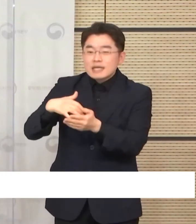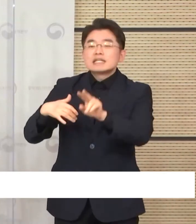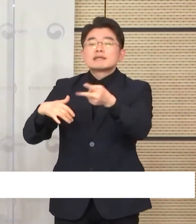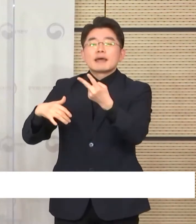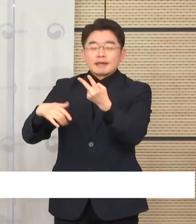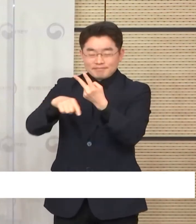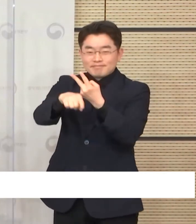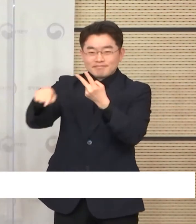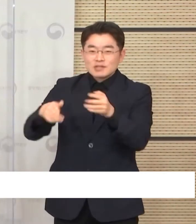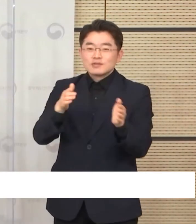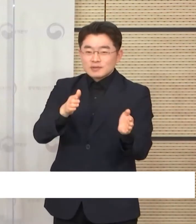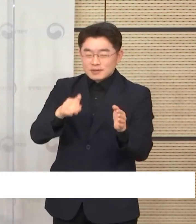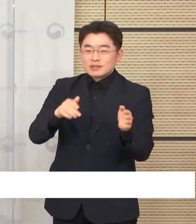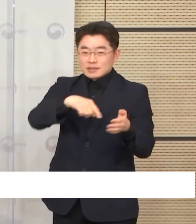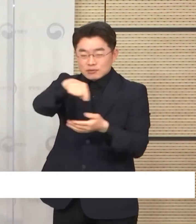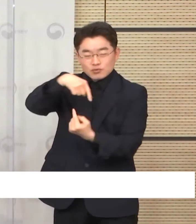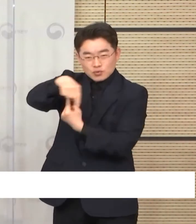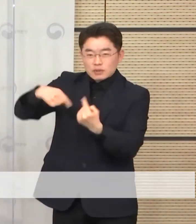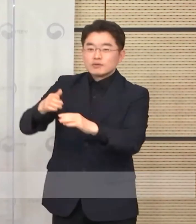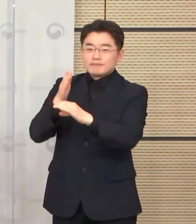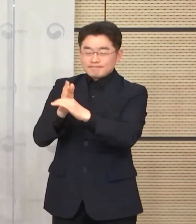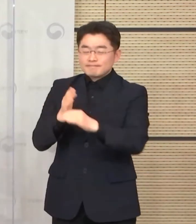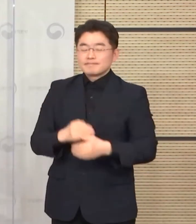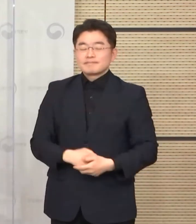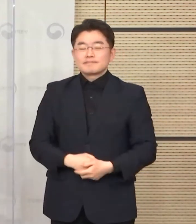소 별도 운영 되고 있습니다